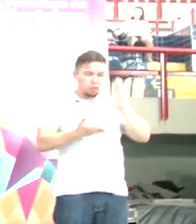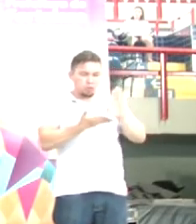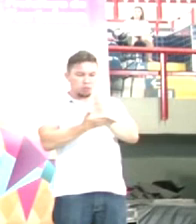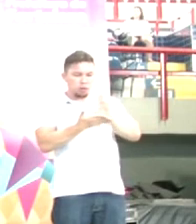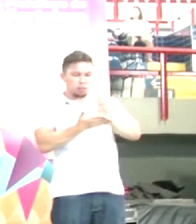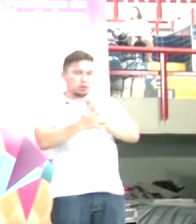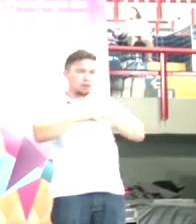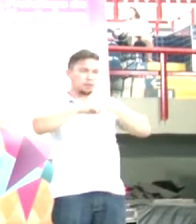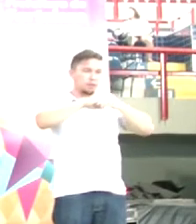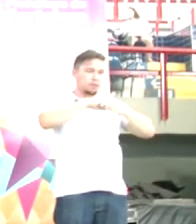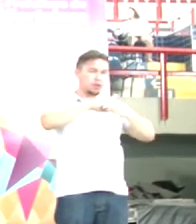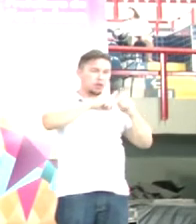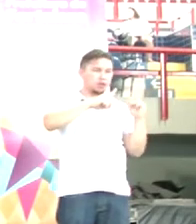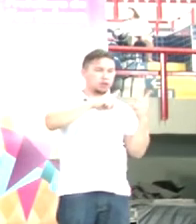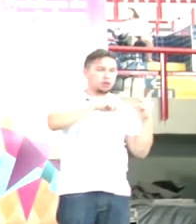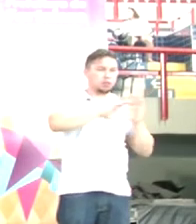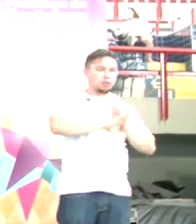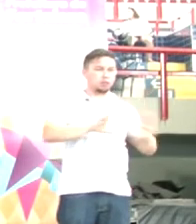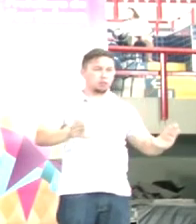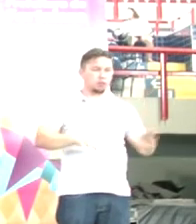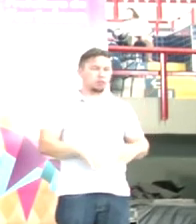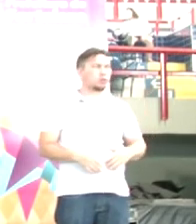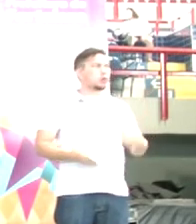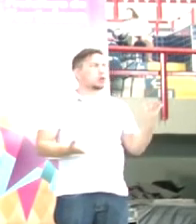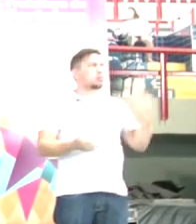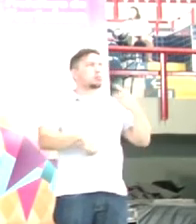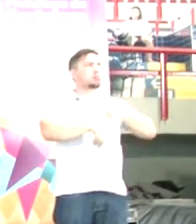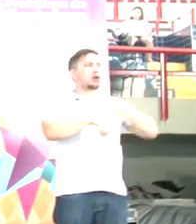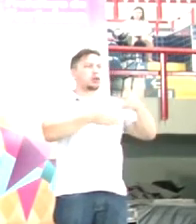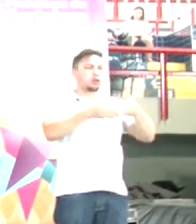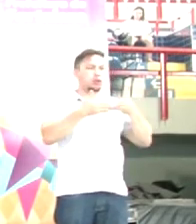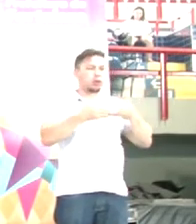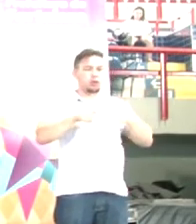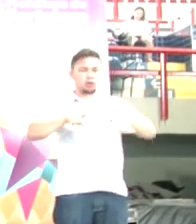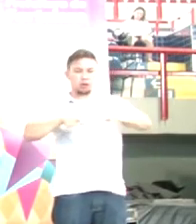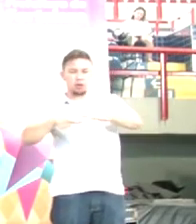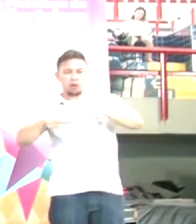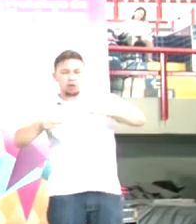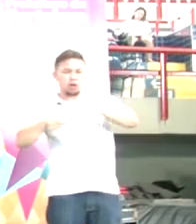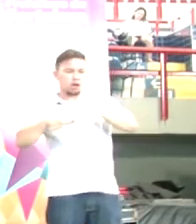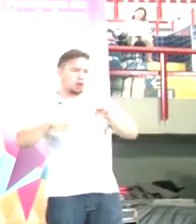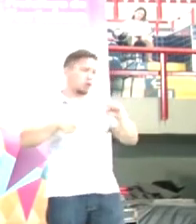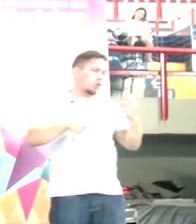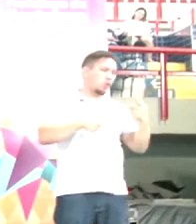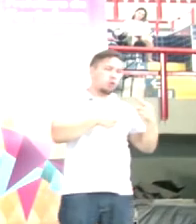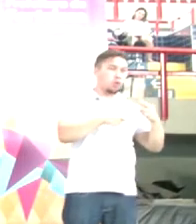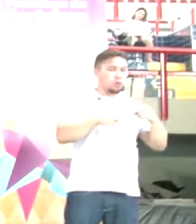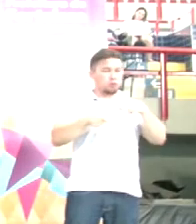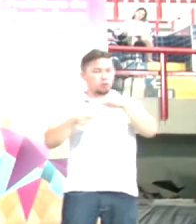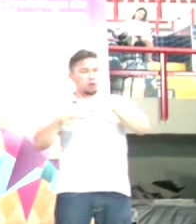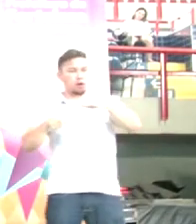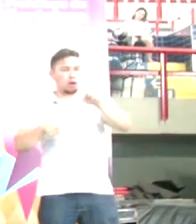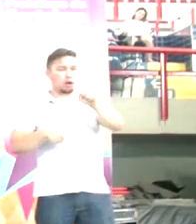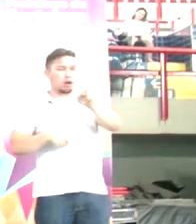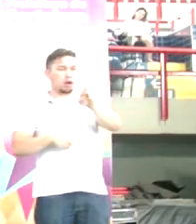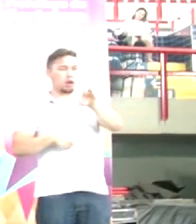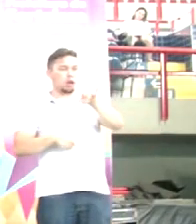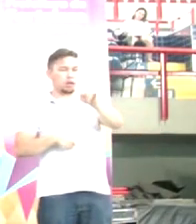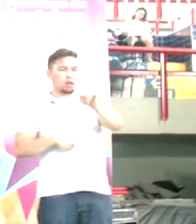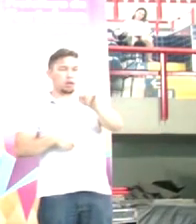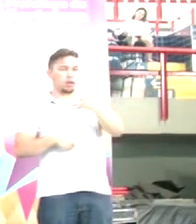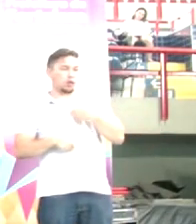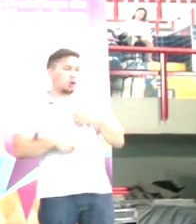simples. Professor, mas como é que eu vou saber na hora que ele vai medir área, na hora que ele vai medir volume? Ele vai falar?